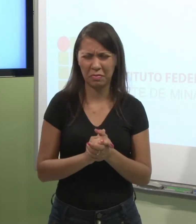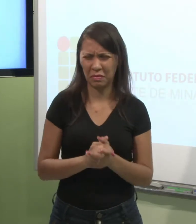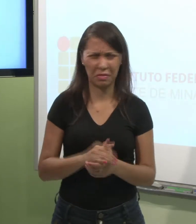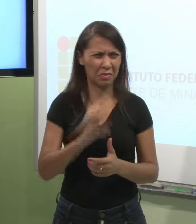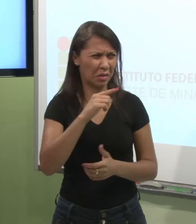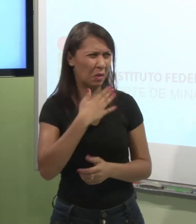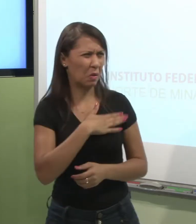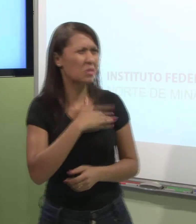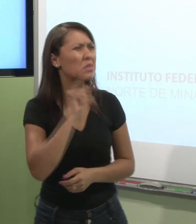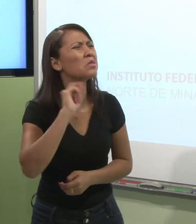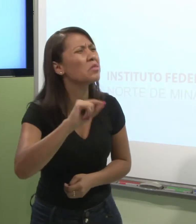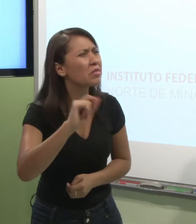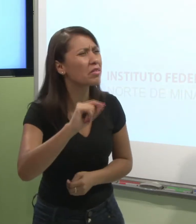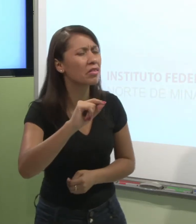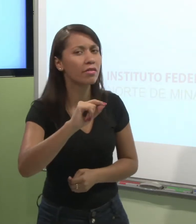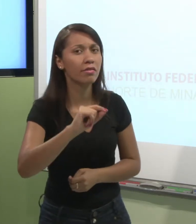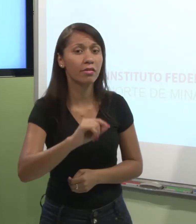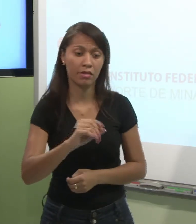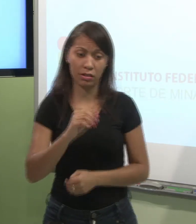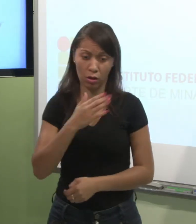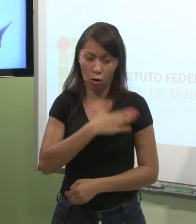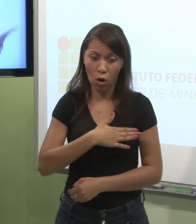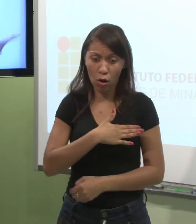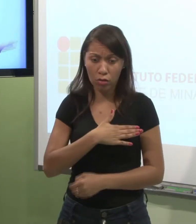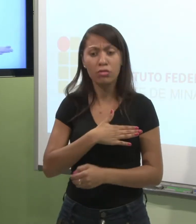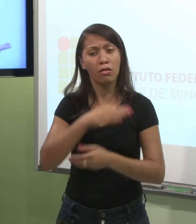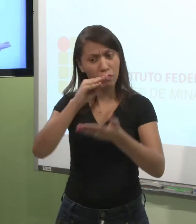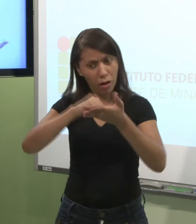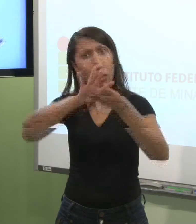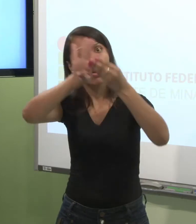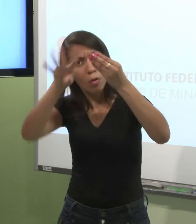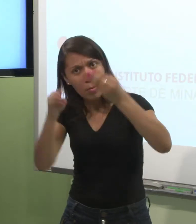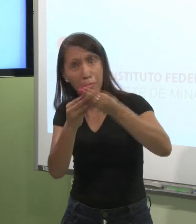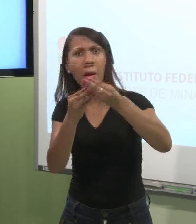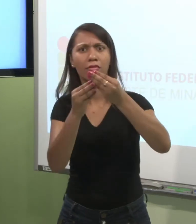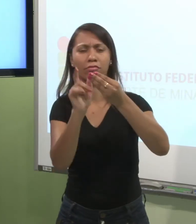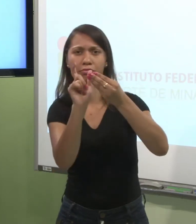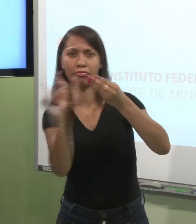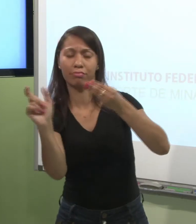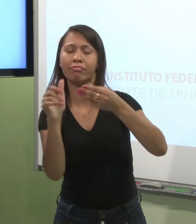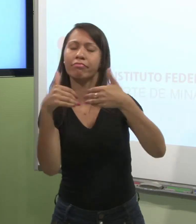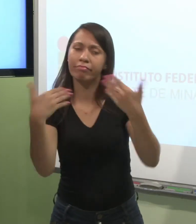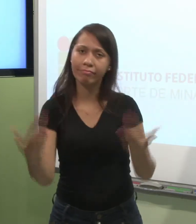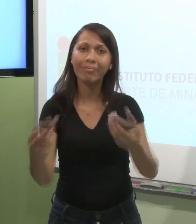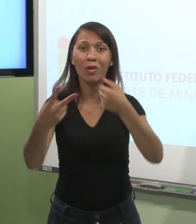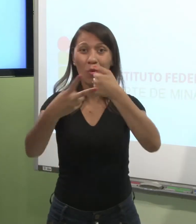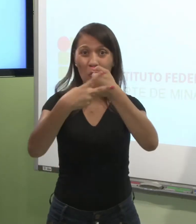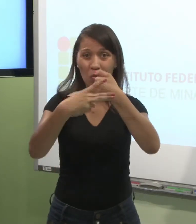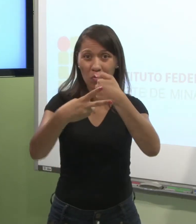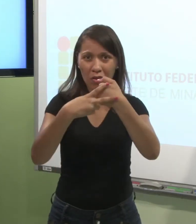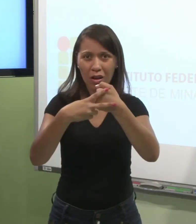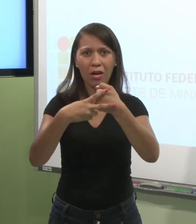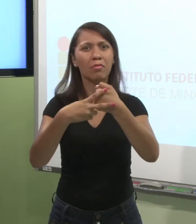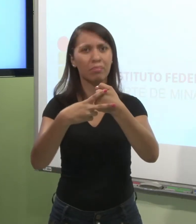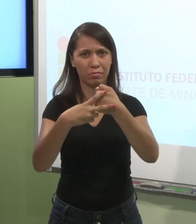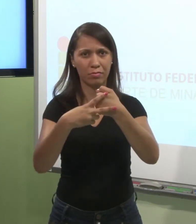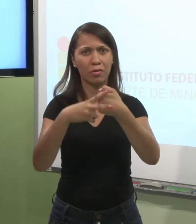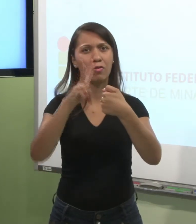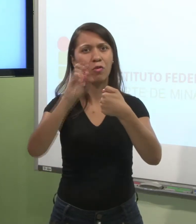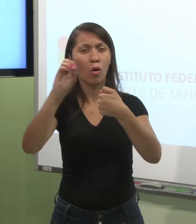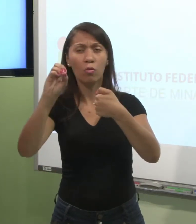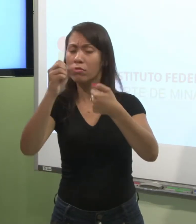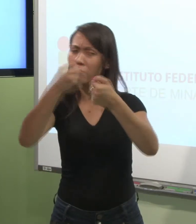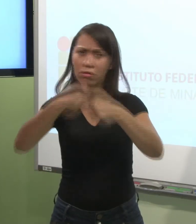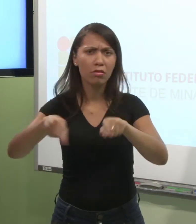perguntar, gosta de quê? Porque quem gosta, gosta de alguma coisa. Nesses casos, o verbo voou não precisa